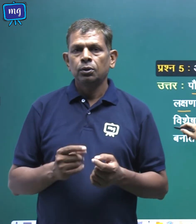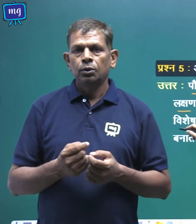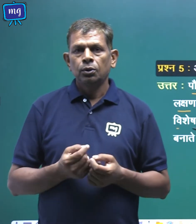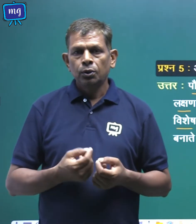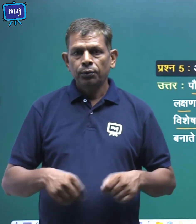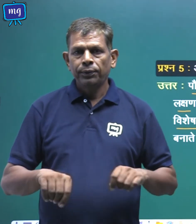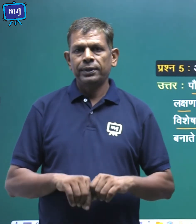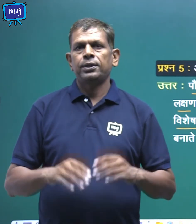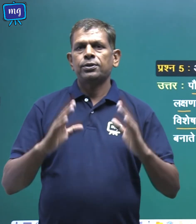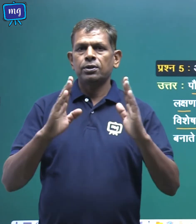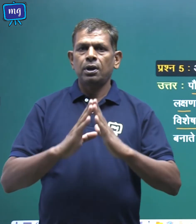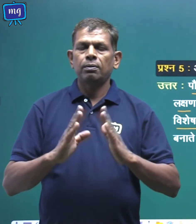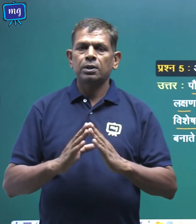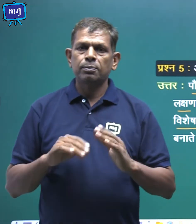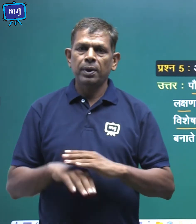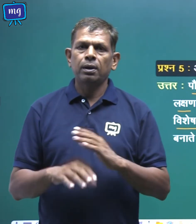विशेष आवास में